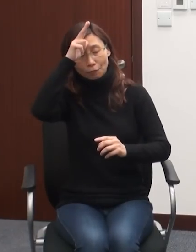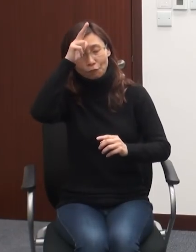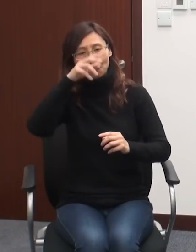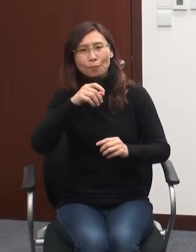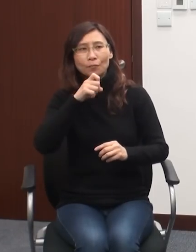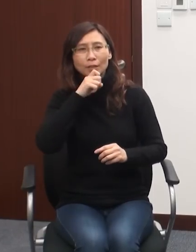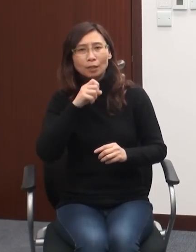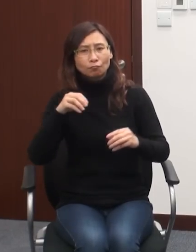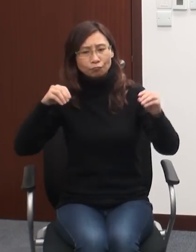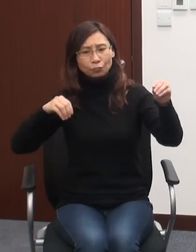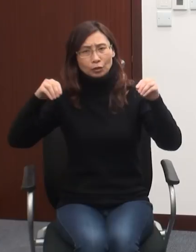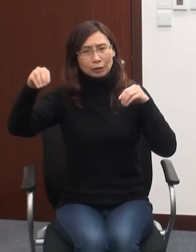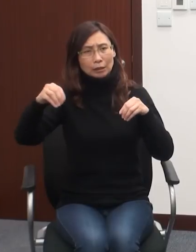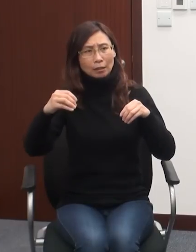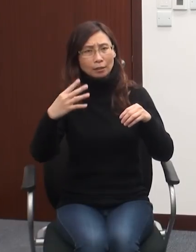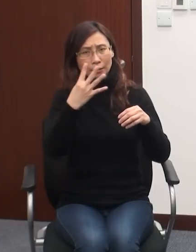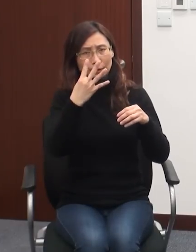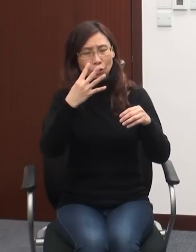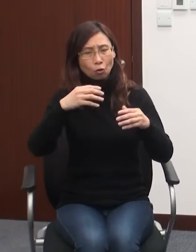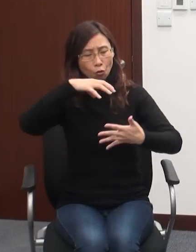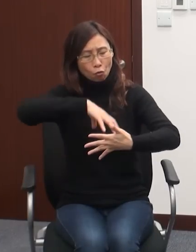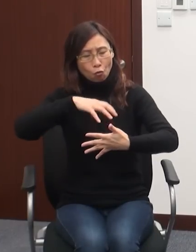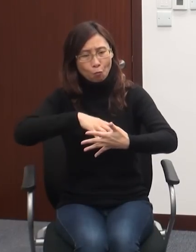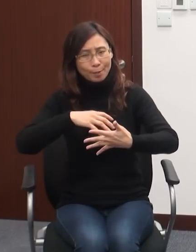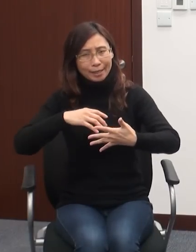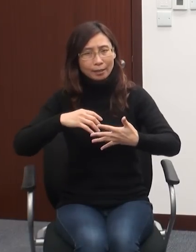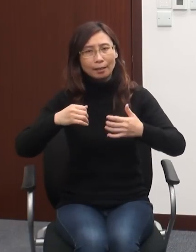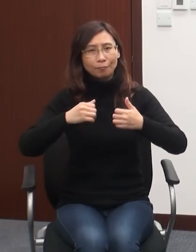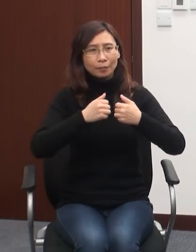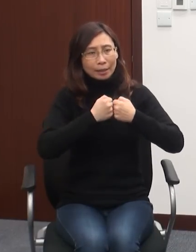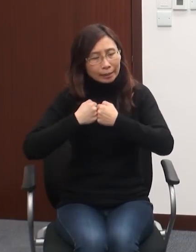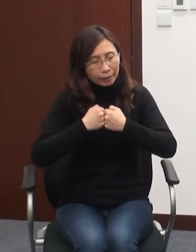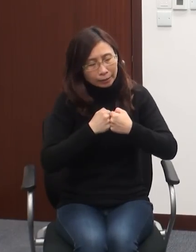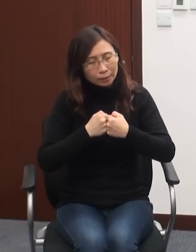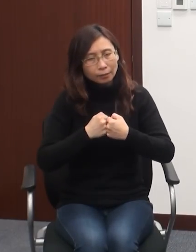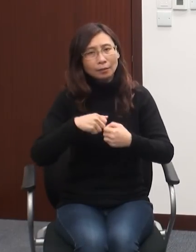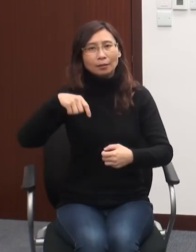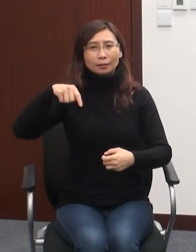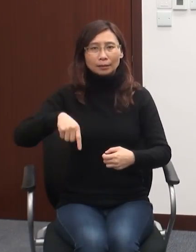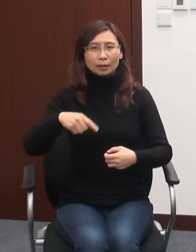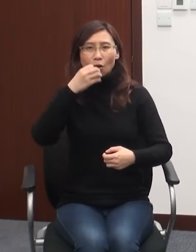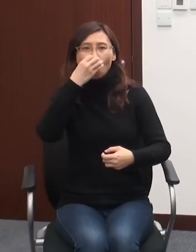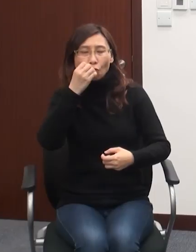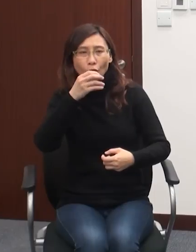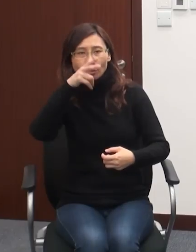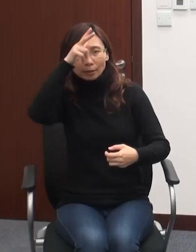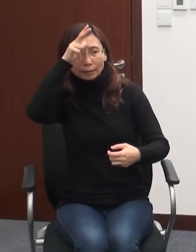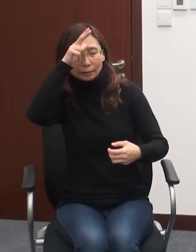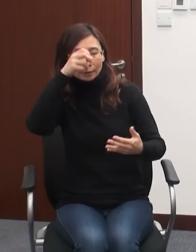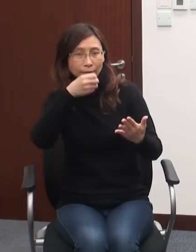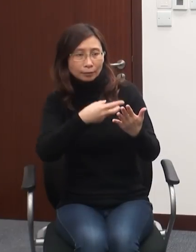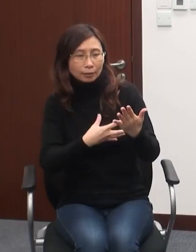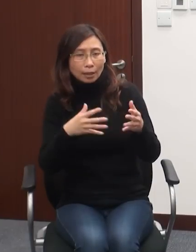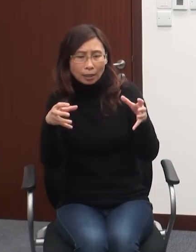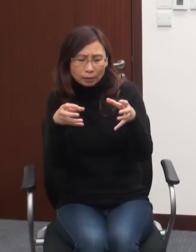係有四個嘅競爭啊！即係佢哋自己內部都咁。你諗下，我哋而家呢個政制由少數人去揀特